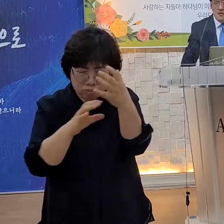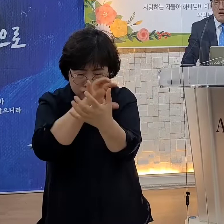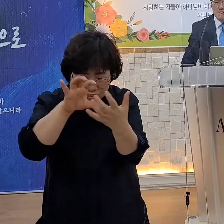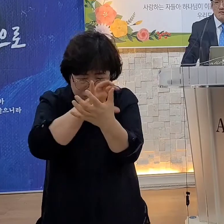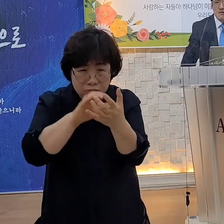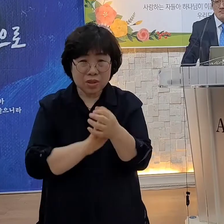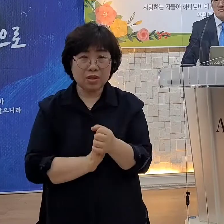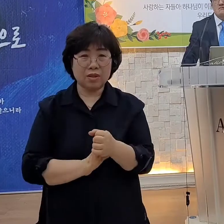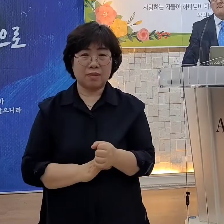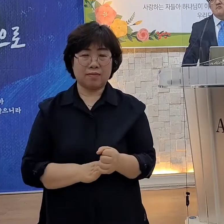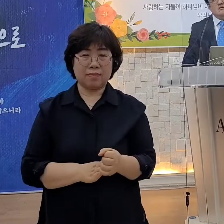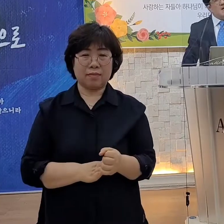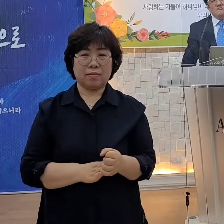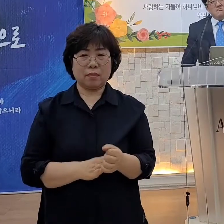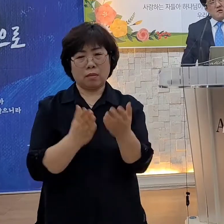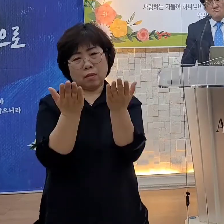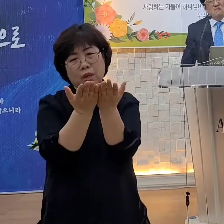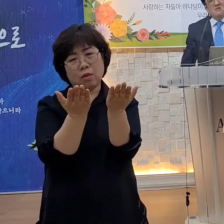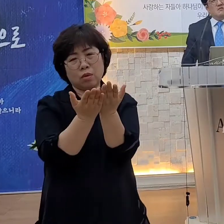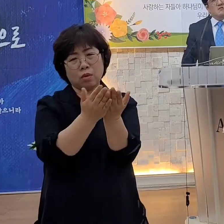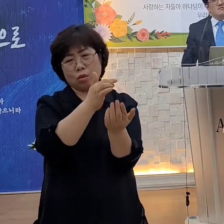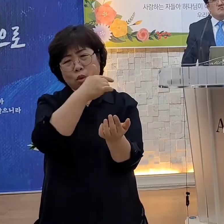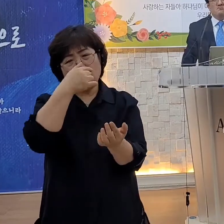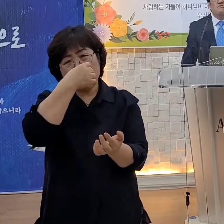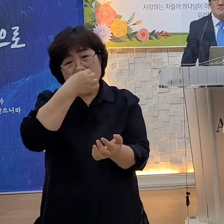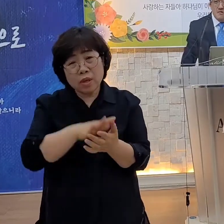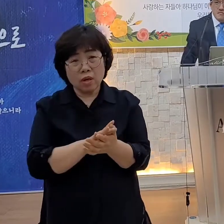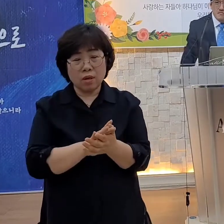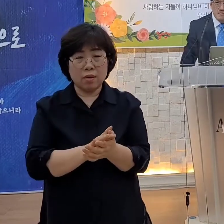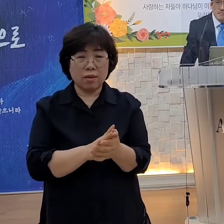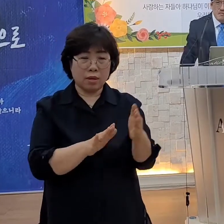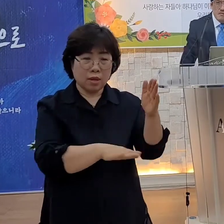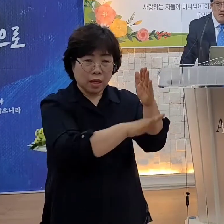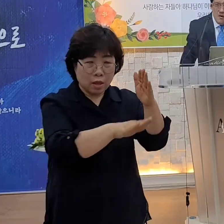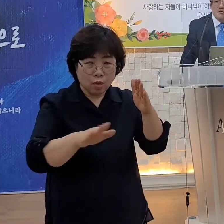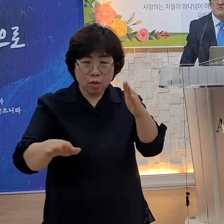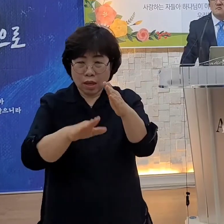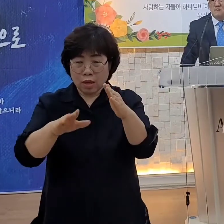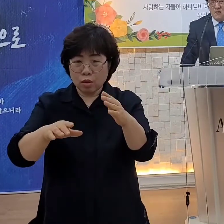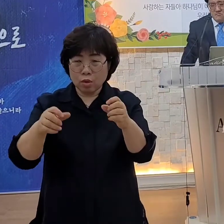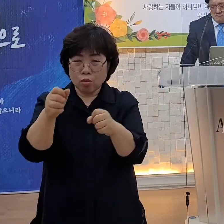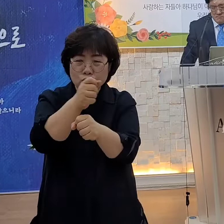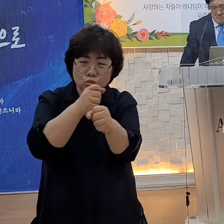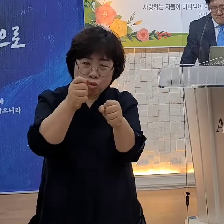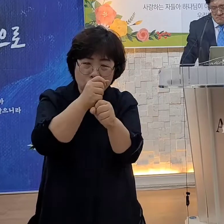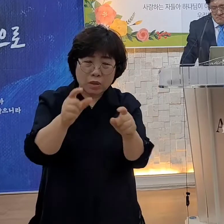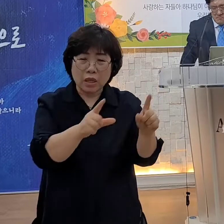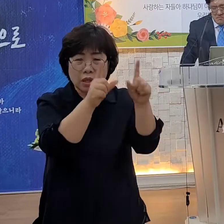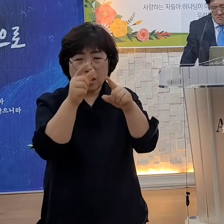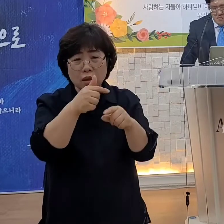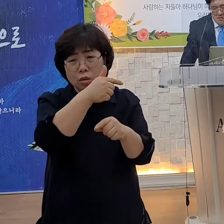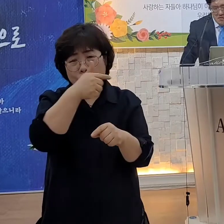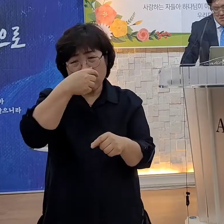시댁이고 쳐가고 맞춰가면서 이 가족에게 묶여있는 이것이 고통입니다. 얼마나 힘든지 몰라요.